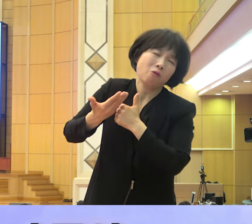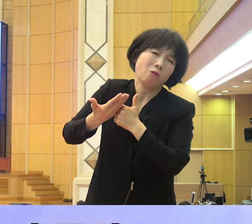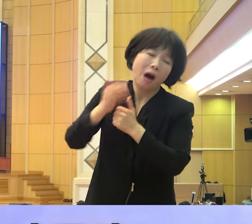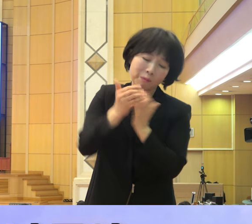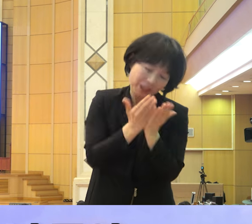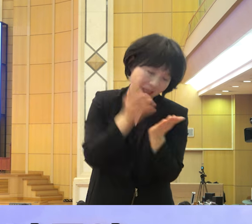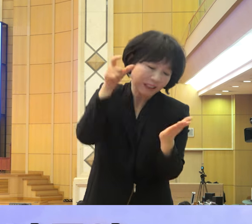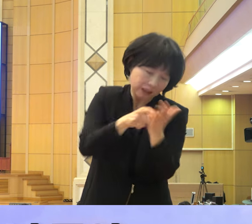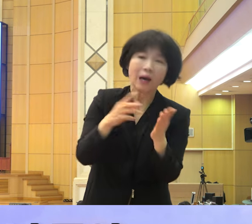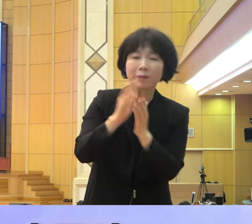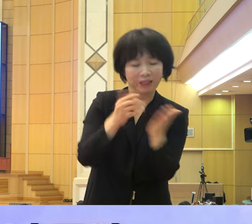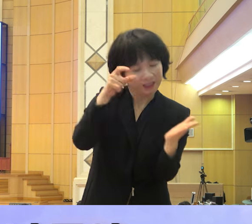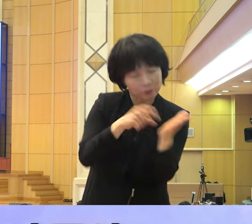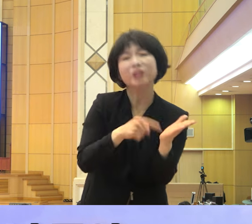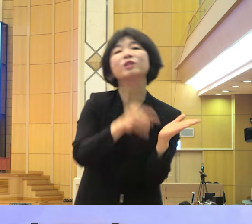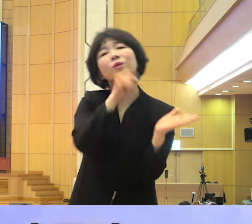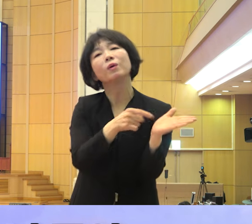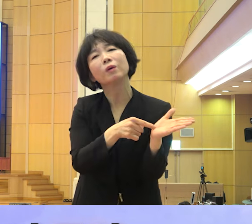알려주시리라.